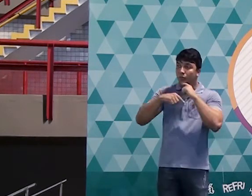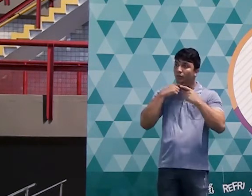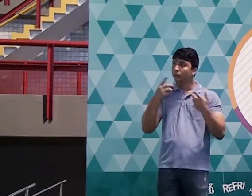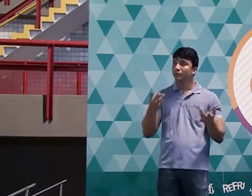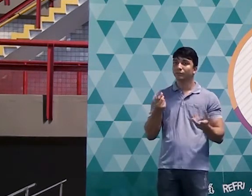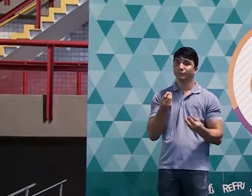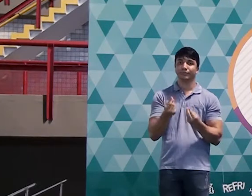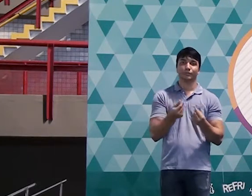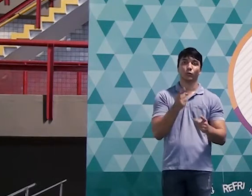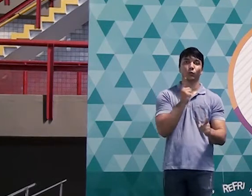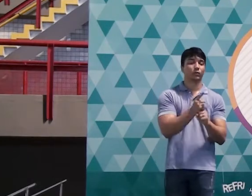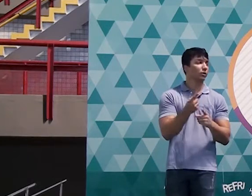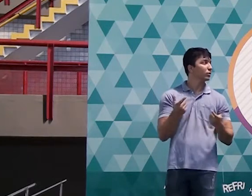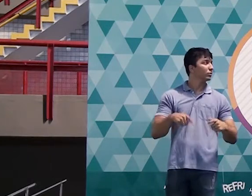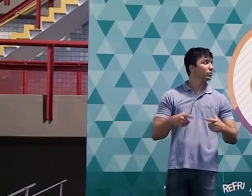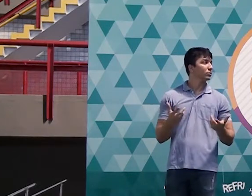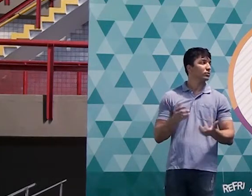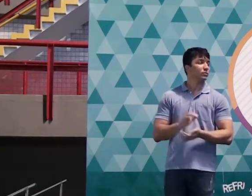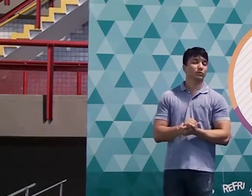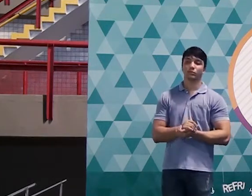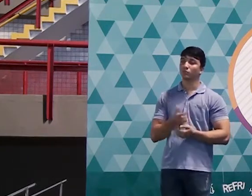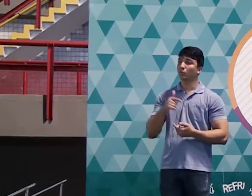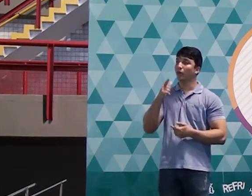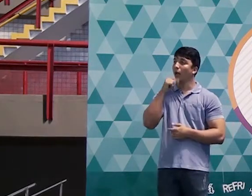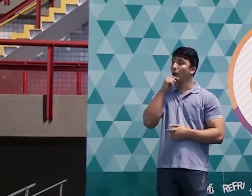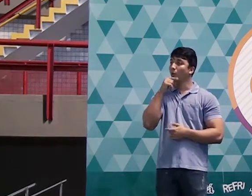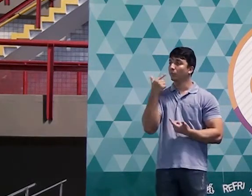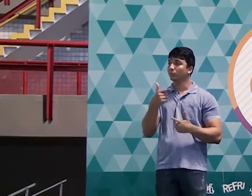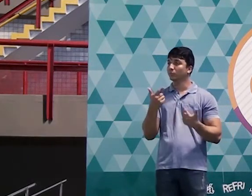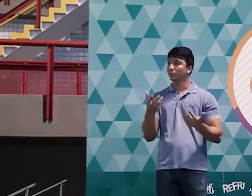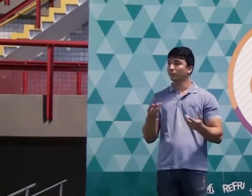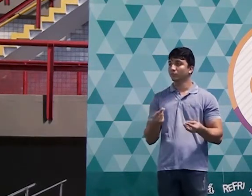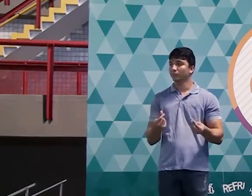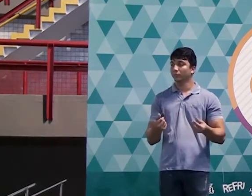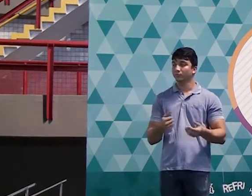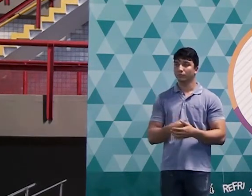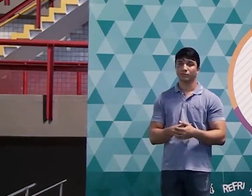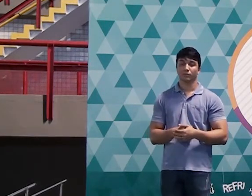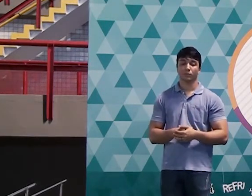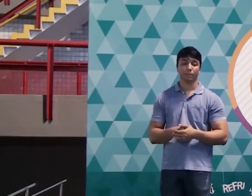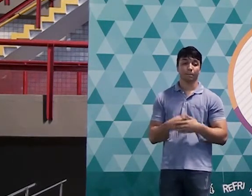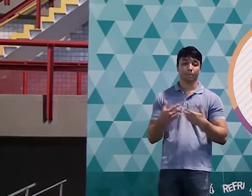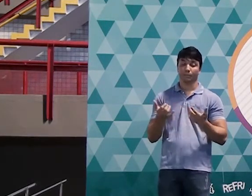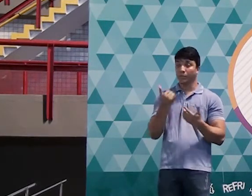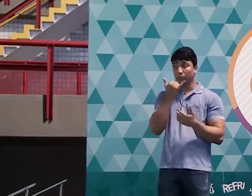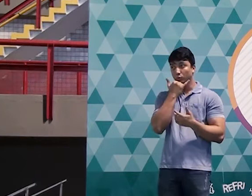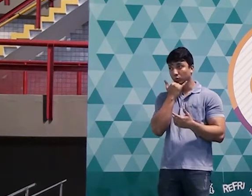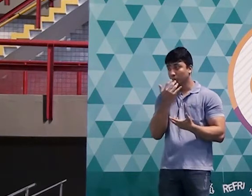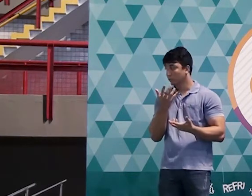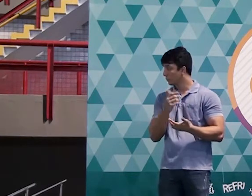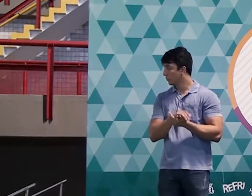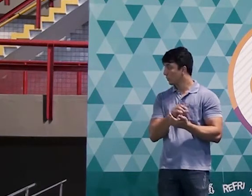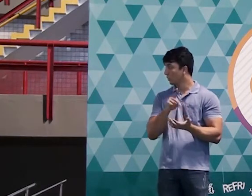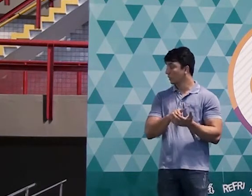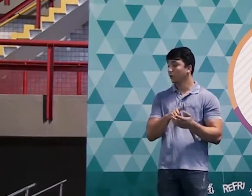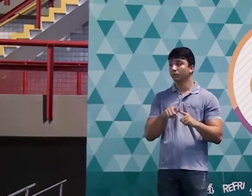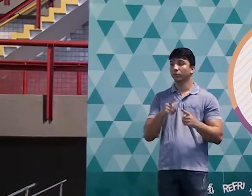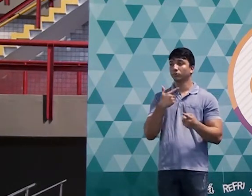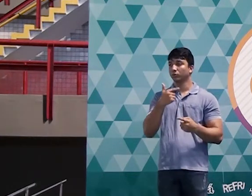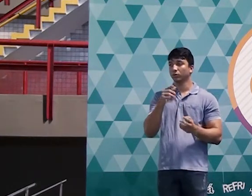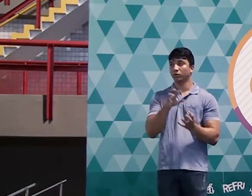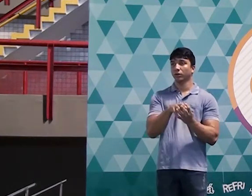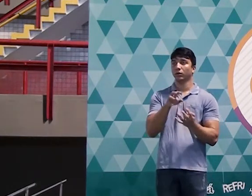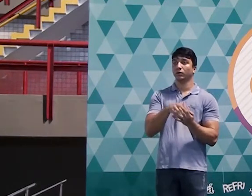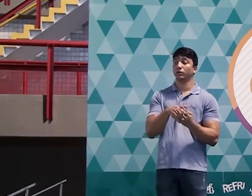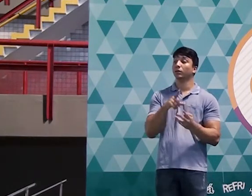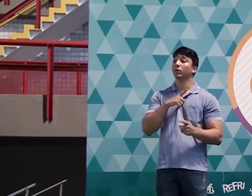arranjar um jacaré sem a parte aquática? Tá? Desculpa ter dito a verdade que não tem jacaré.